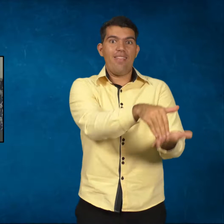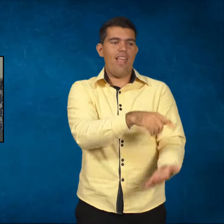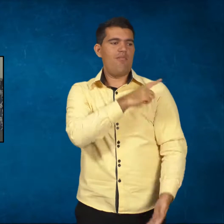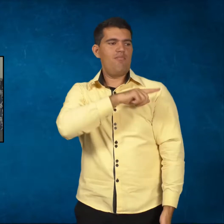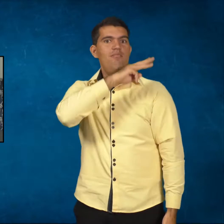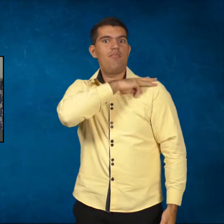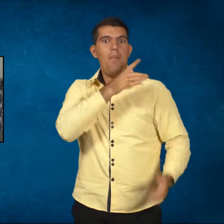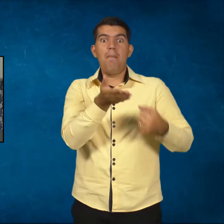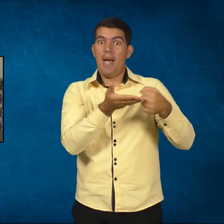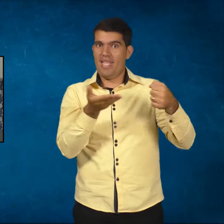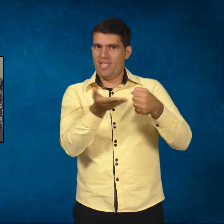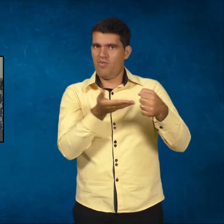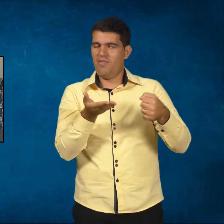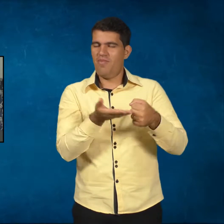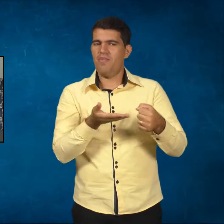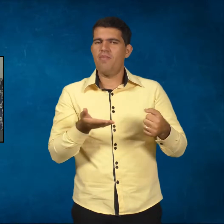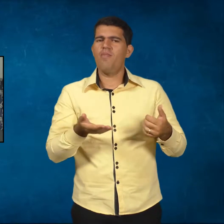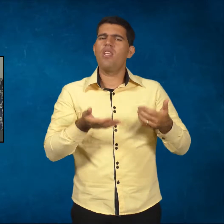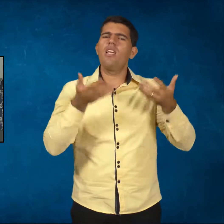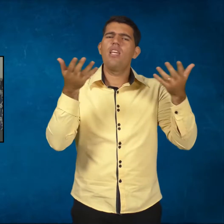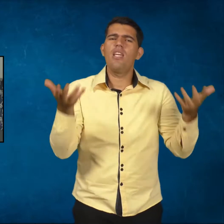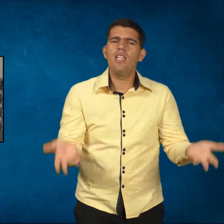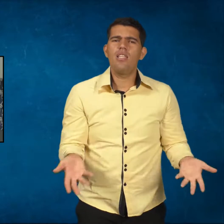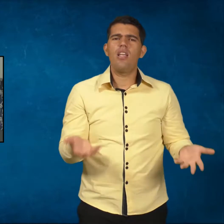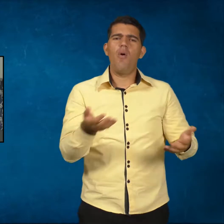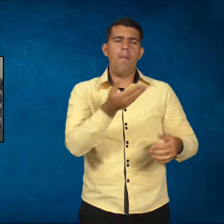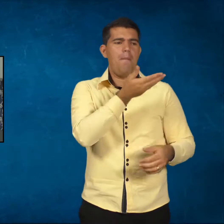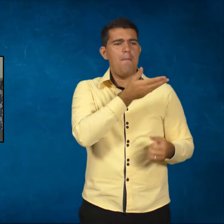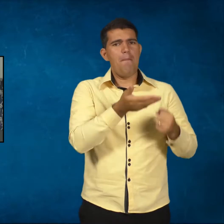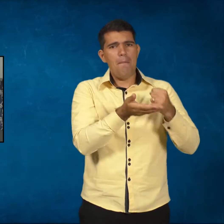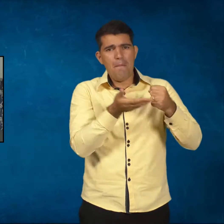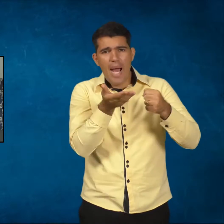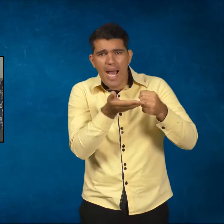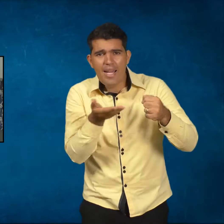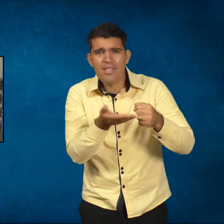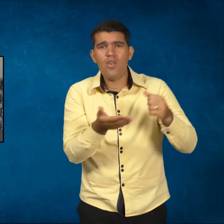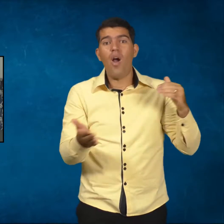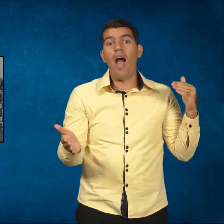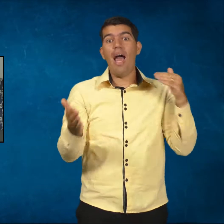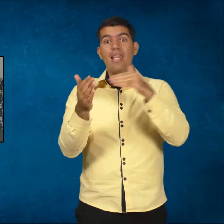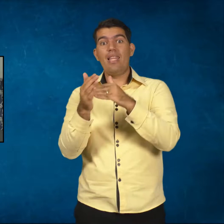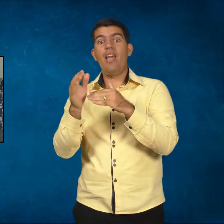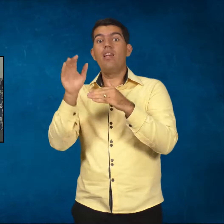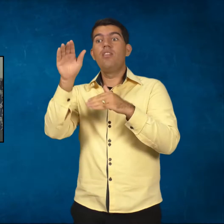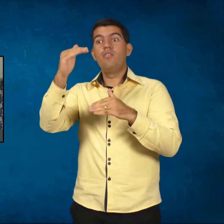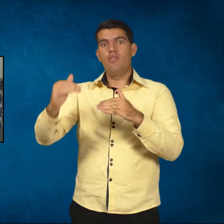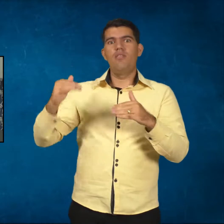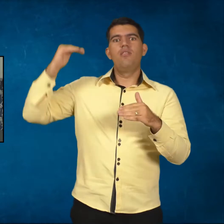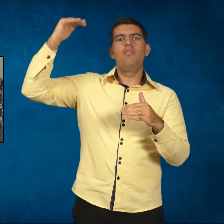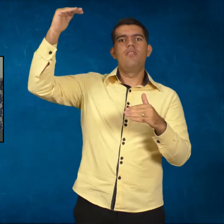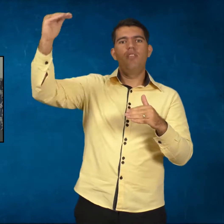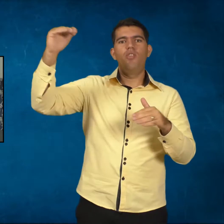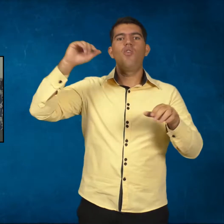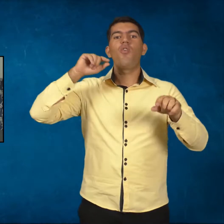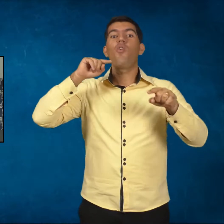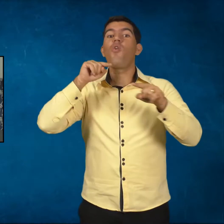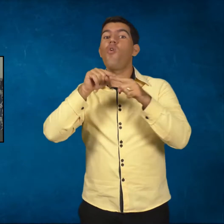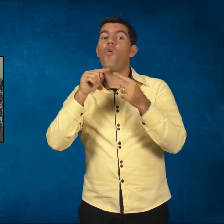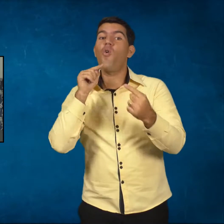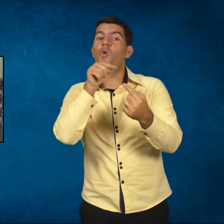médio. E perpassando a educação básica até a superior, tem esta modalidade de ensino que é a educação